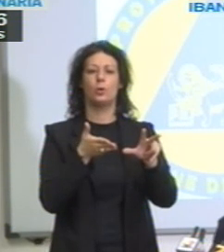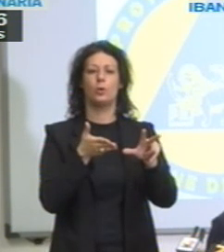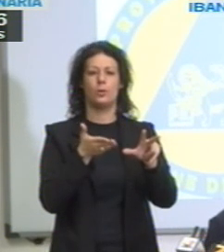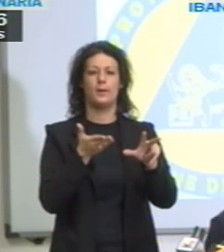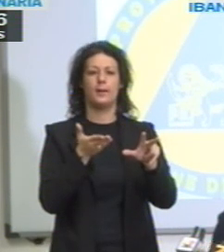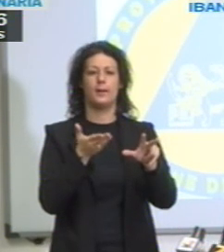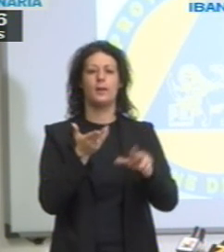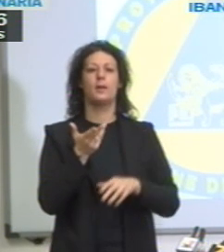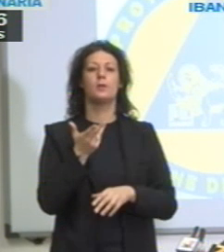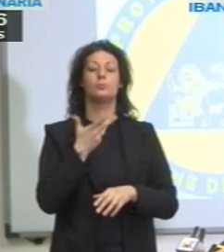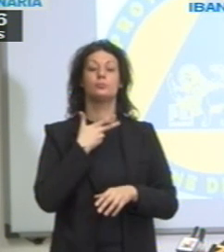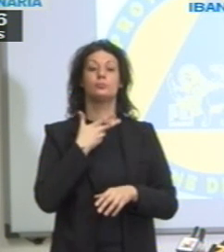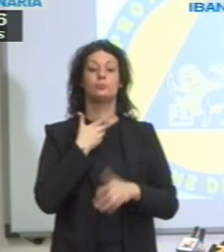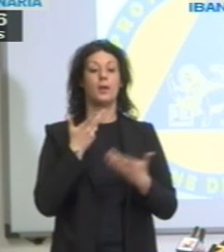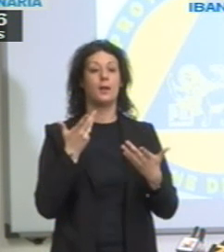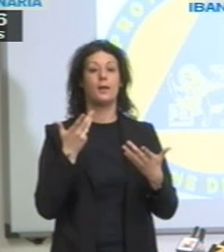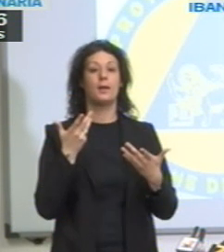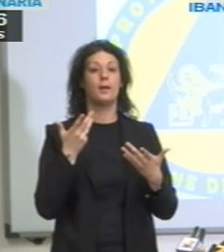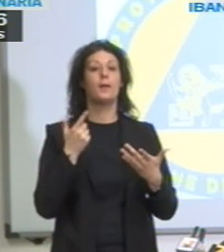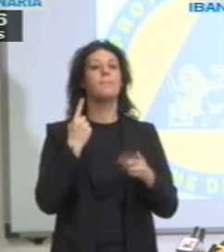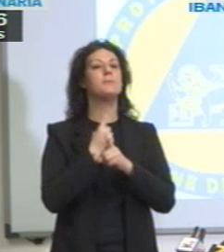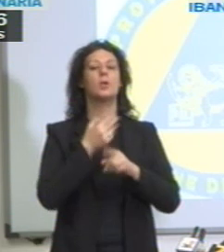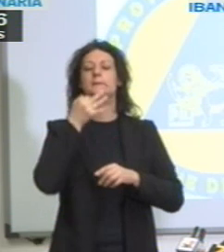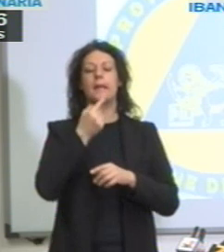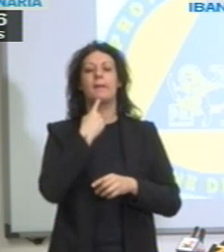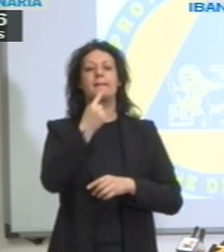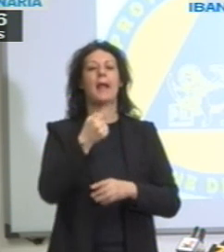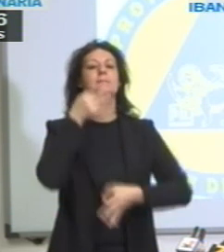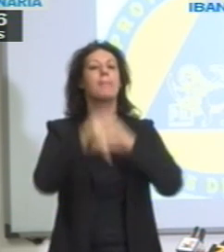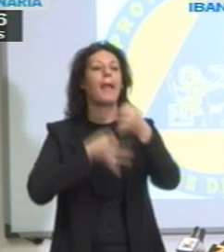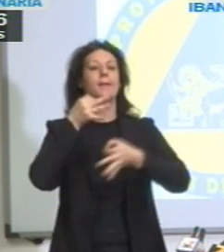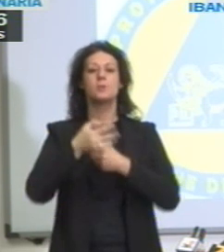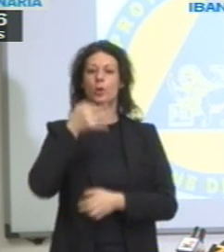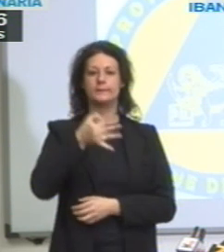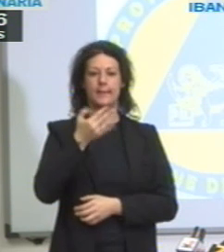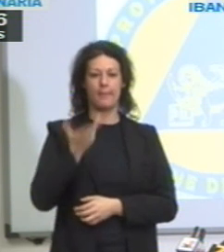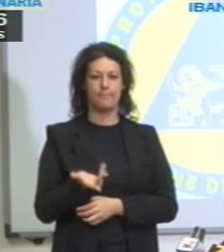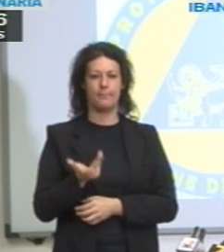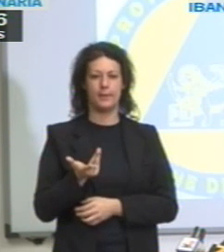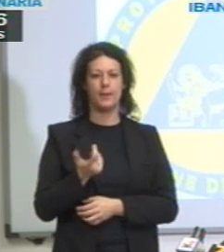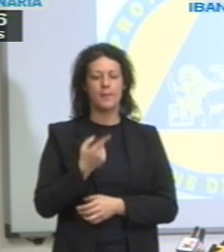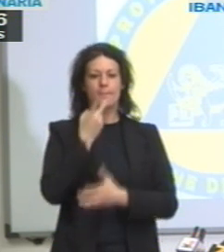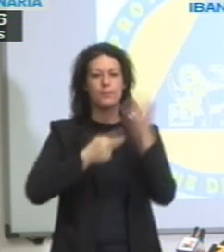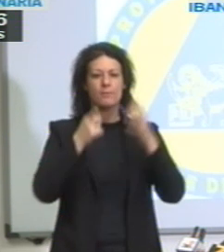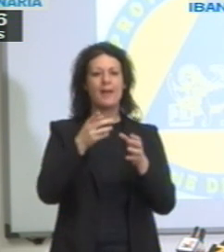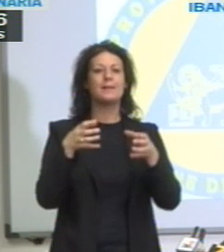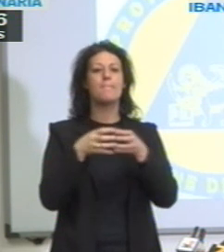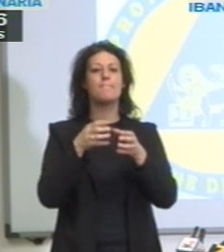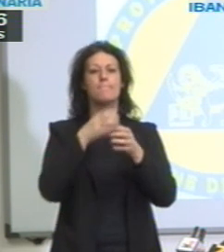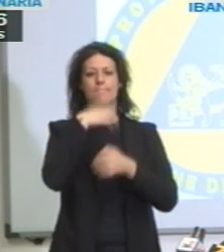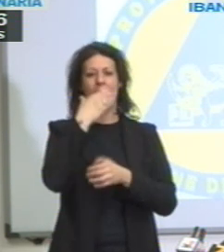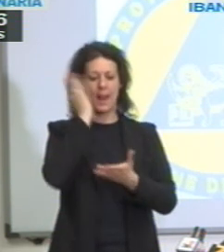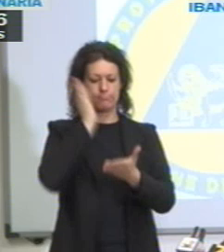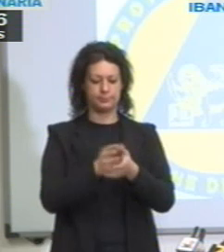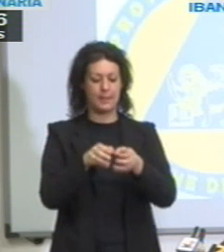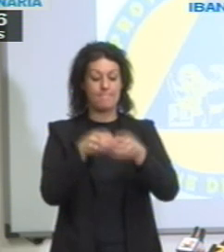come si può dire, che tutto ha una spiegazione, cioè la mela a metà non si taglierà mai, provateci finché volete, non sarà mai una metà